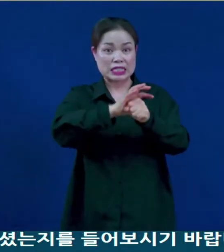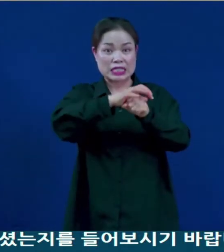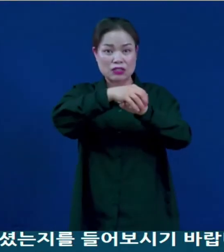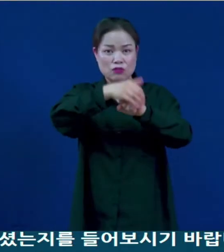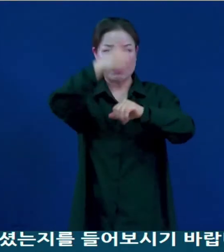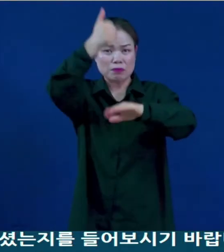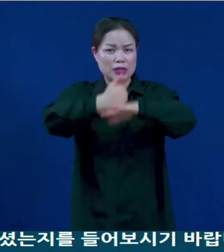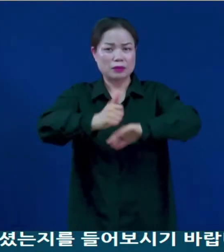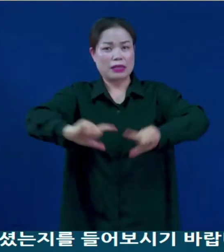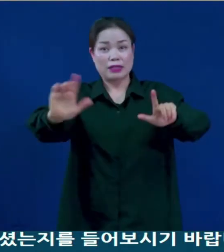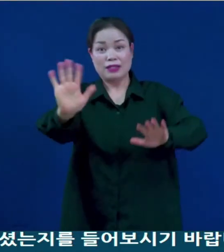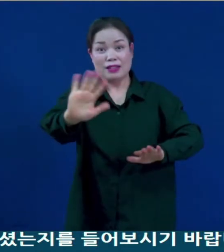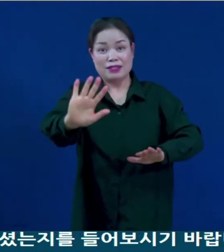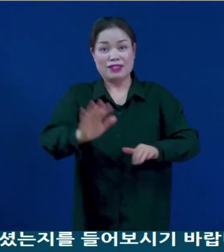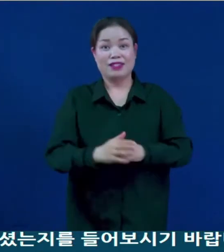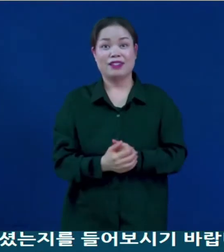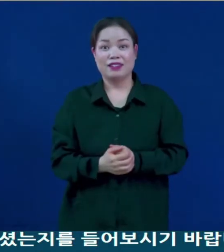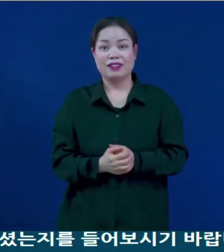날은 아닙니다.